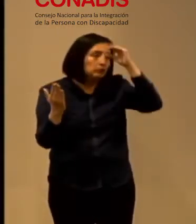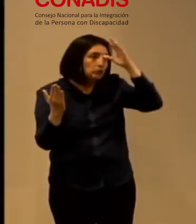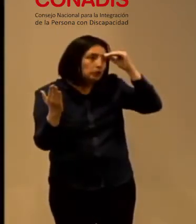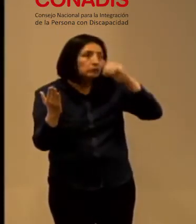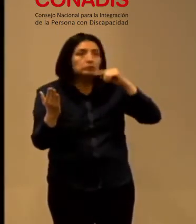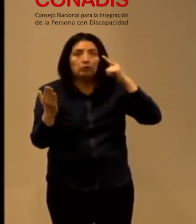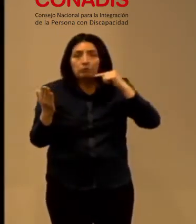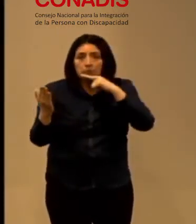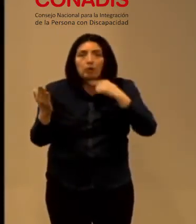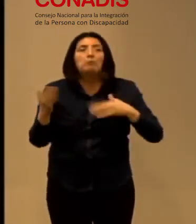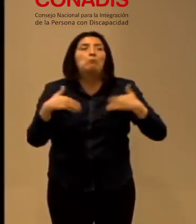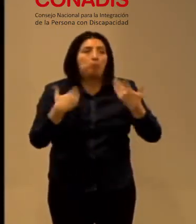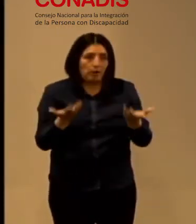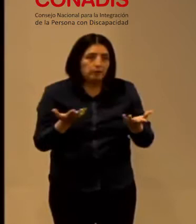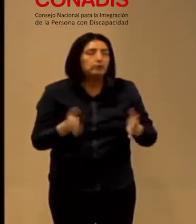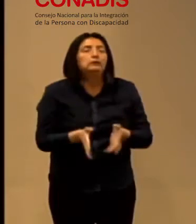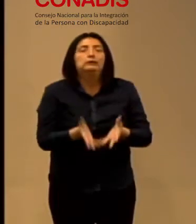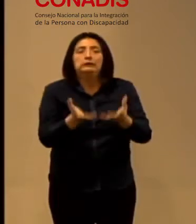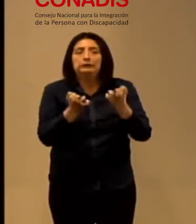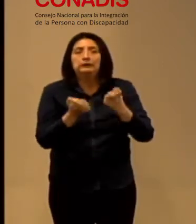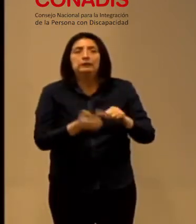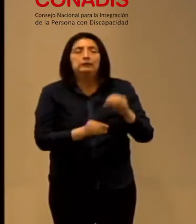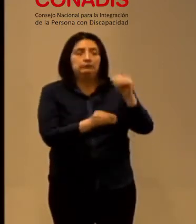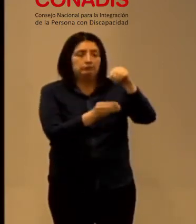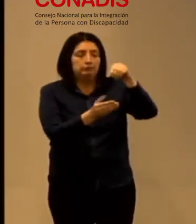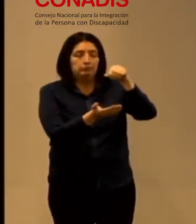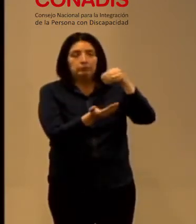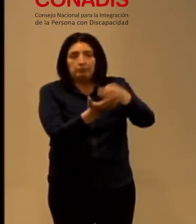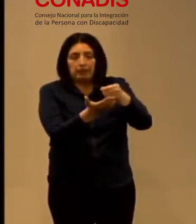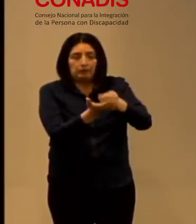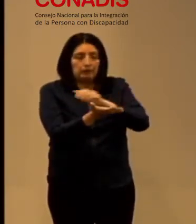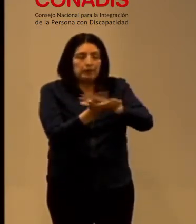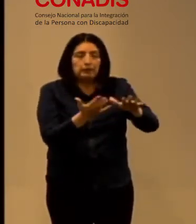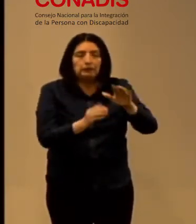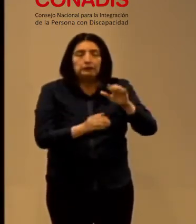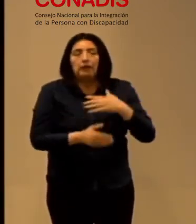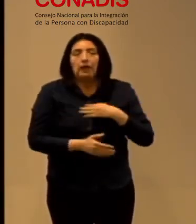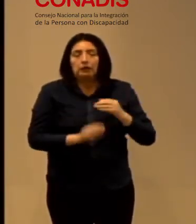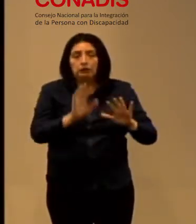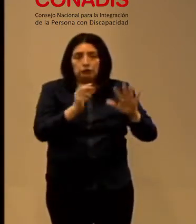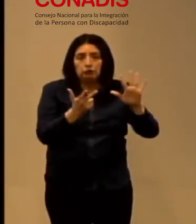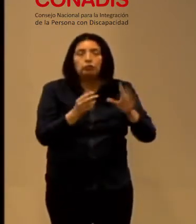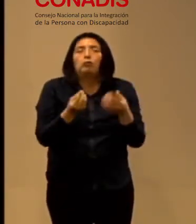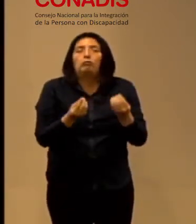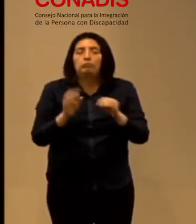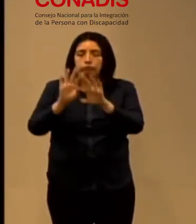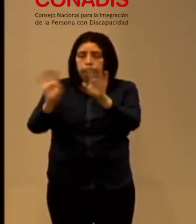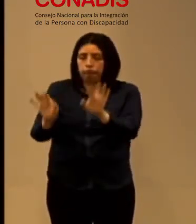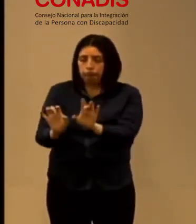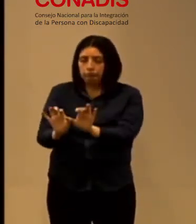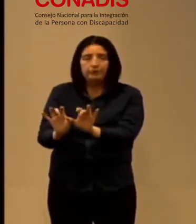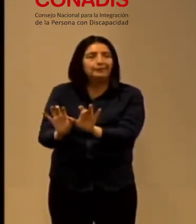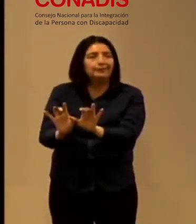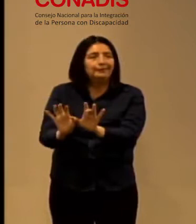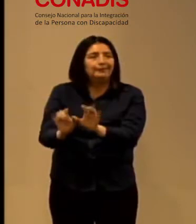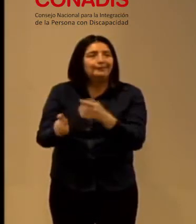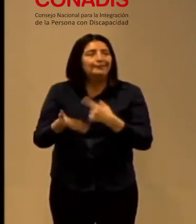Beca 18. Y está hasta el 23 de noviembre. Y se inscriben vía internet. La inscripción